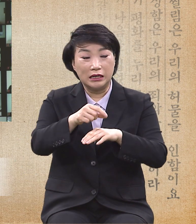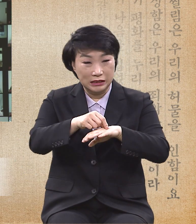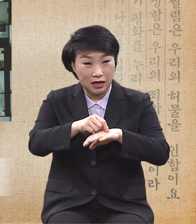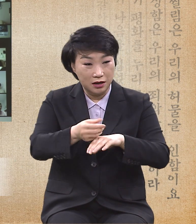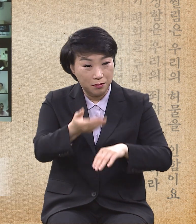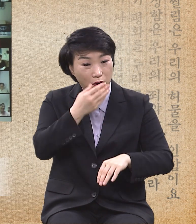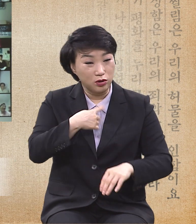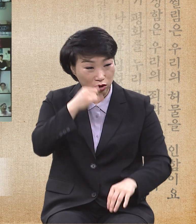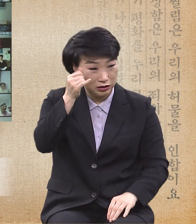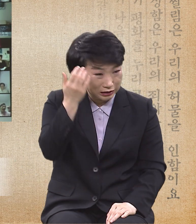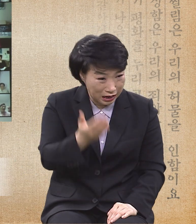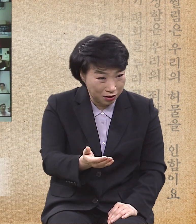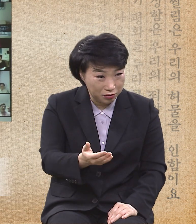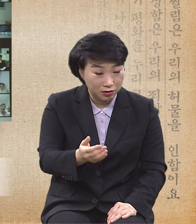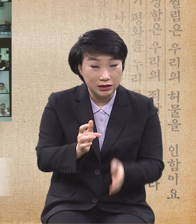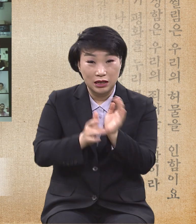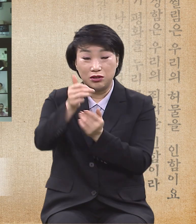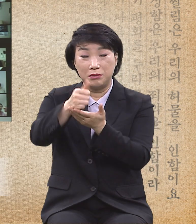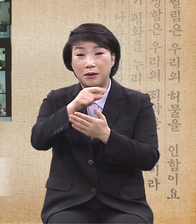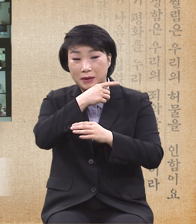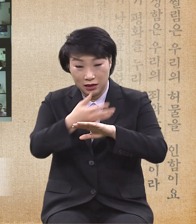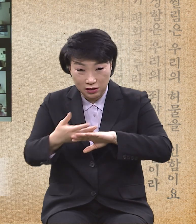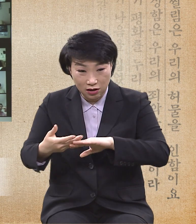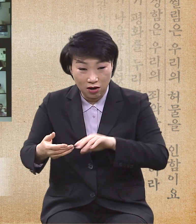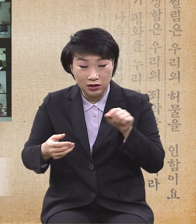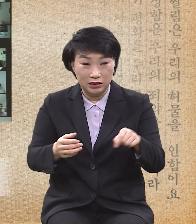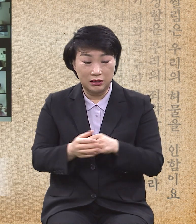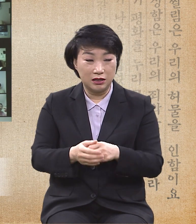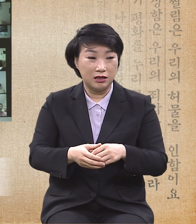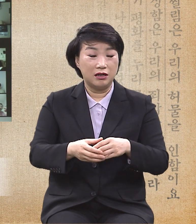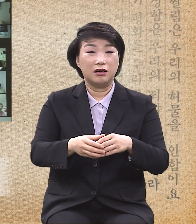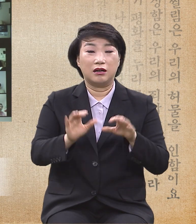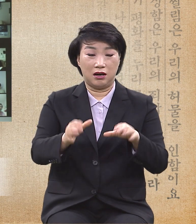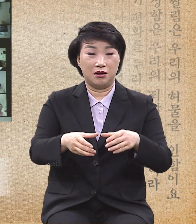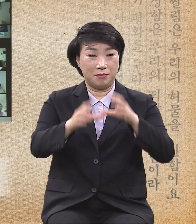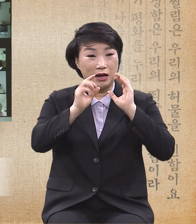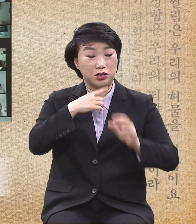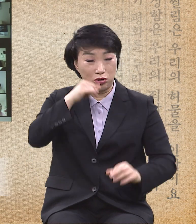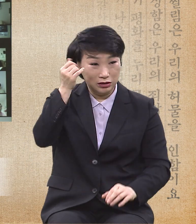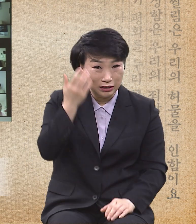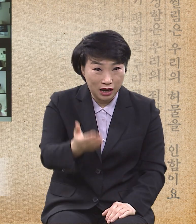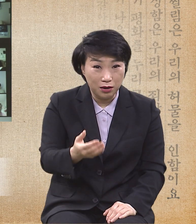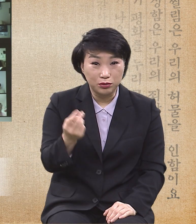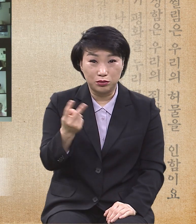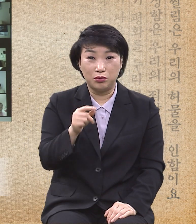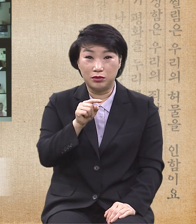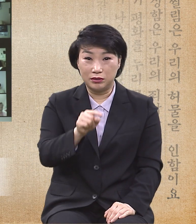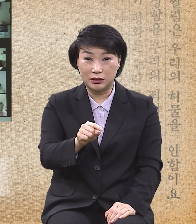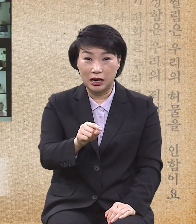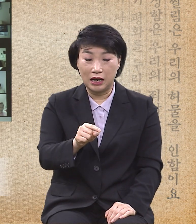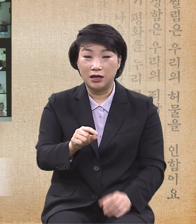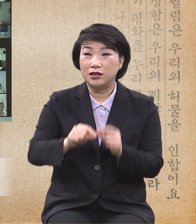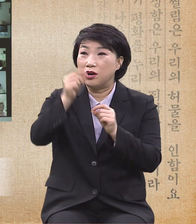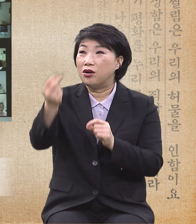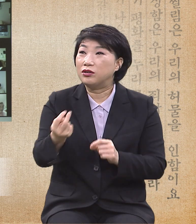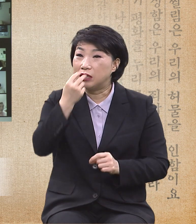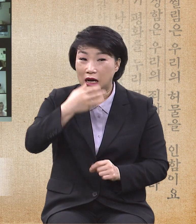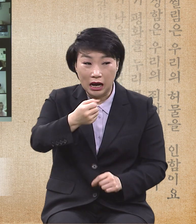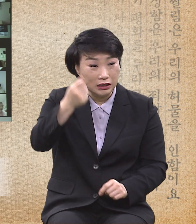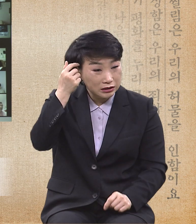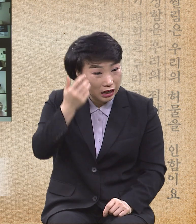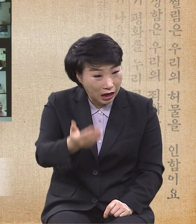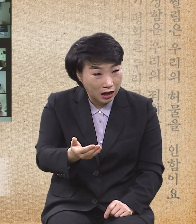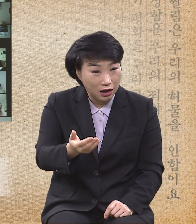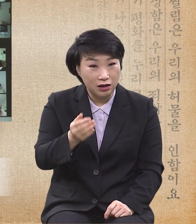먹어봤니? 피쏟아 마시게 한 피 마셔봤니? 그리고 영생을